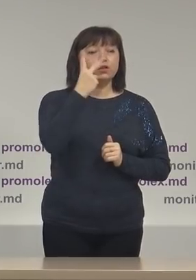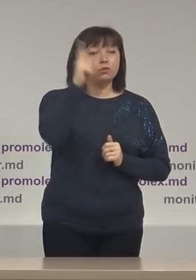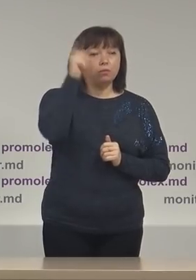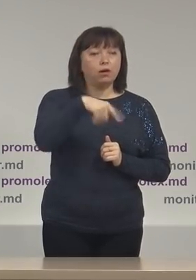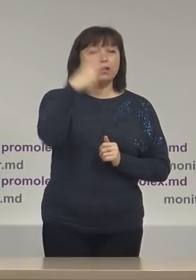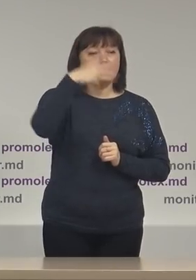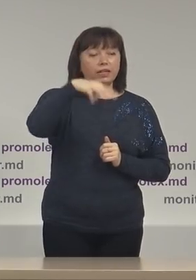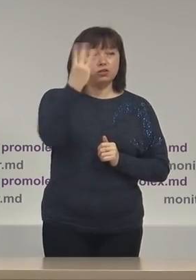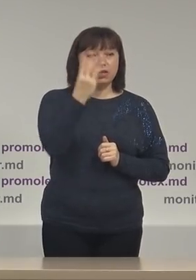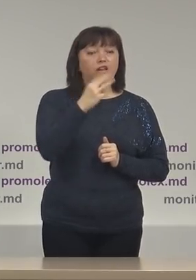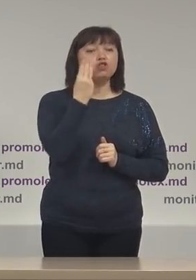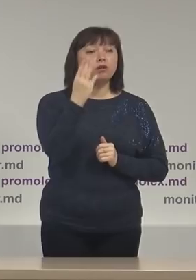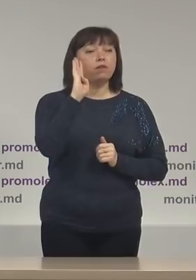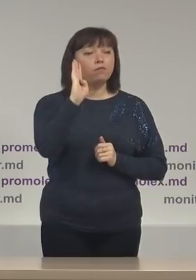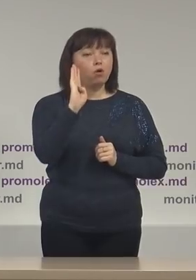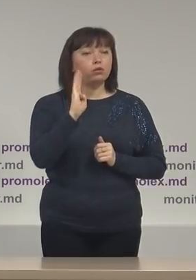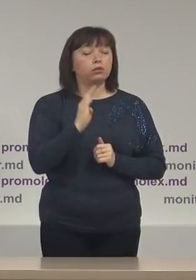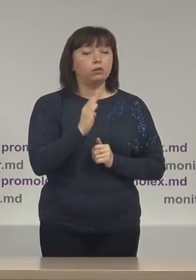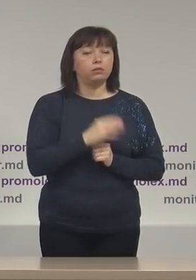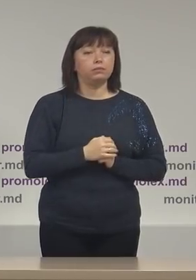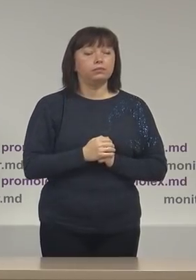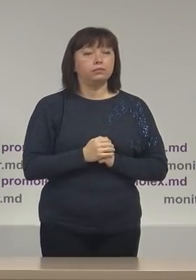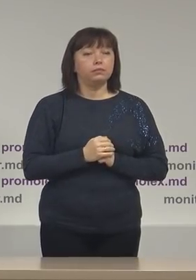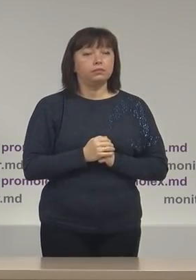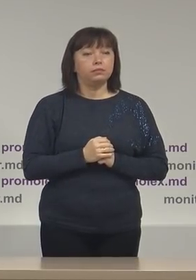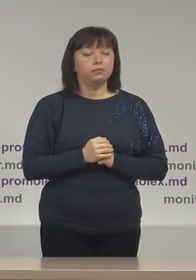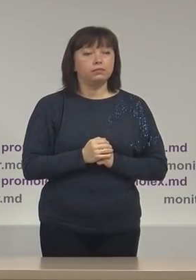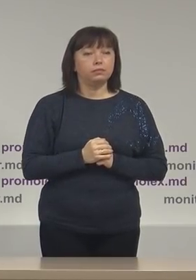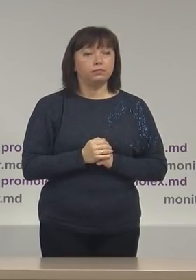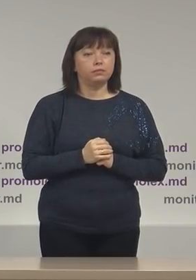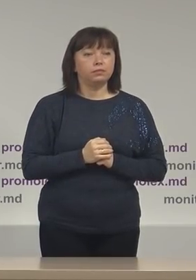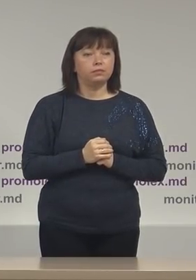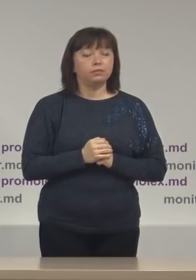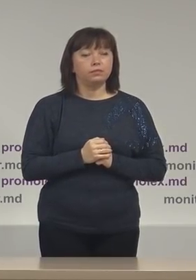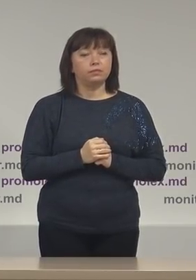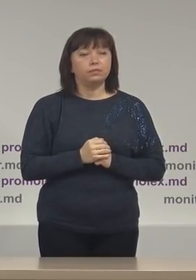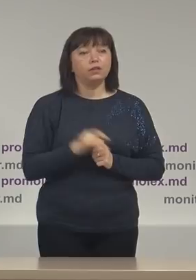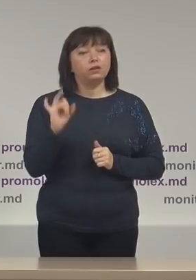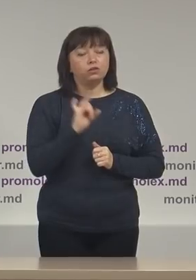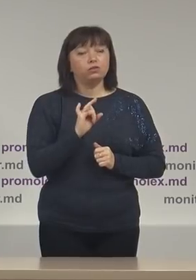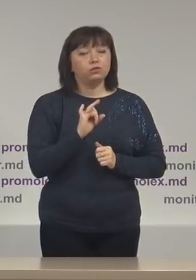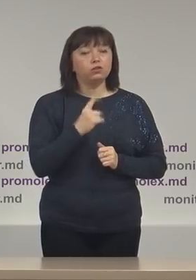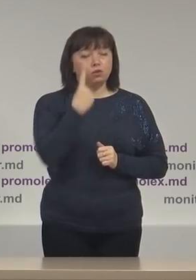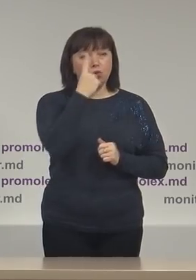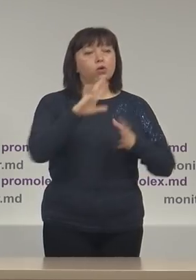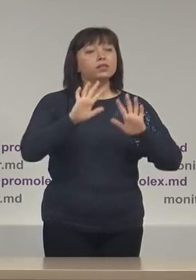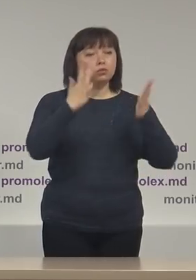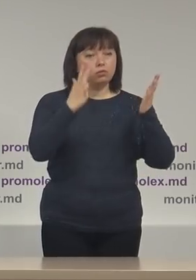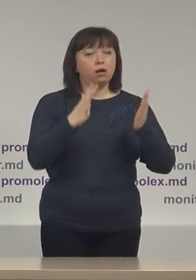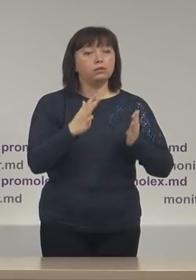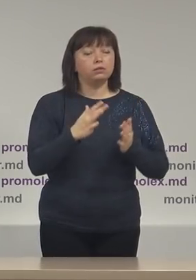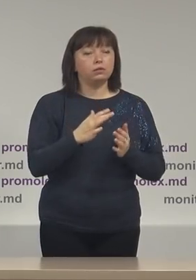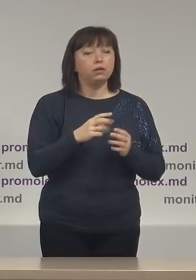32/33 Ștefan Vodă, Volintieri. Și o situație